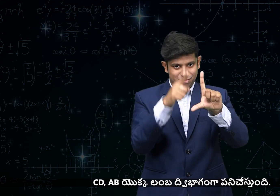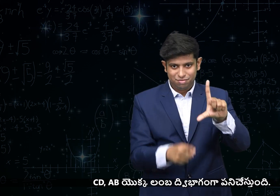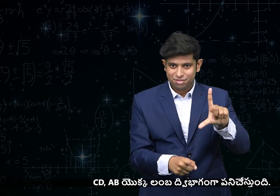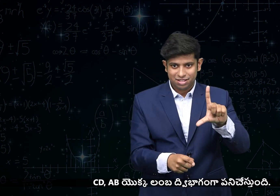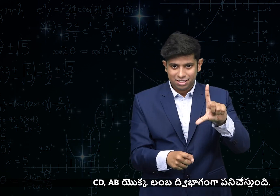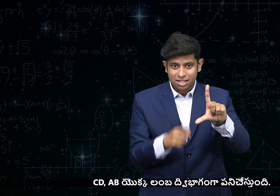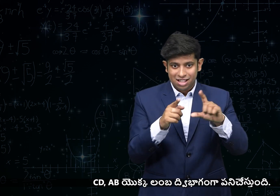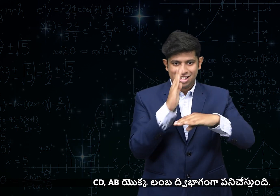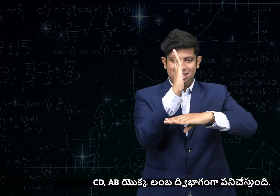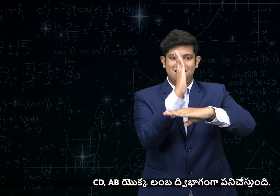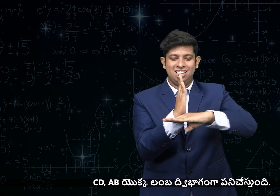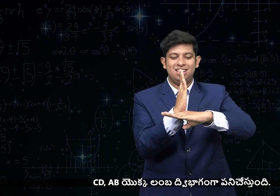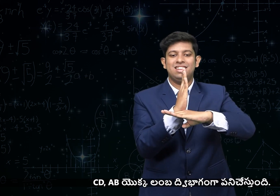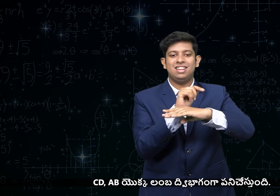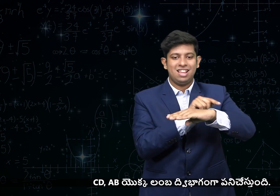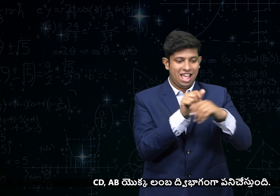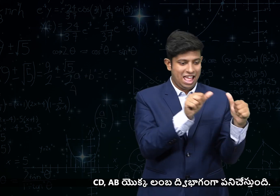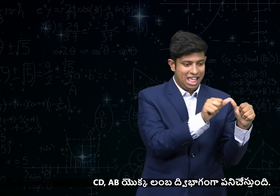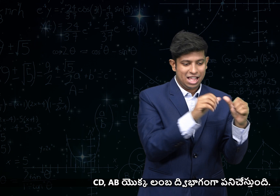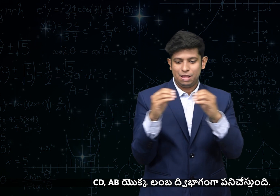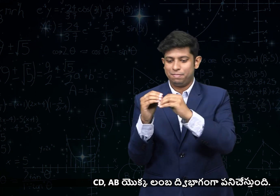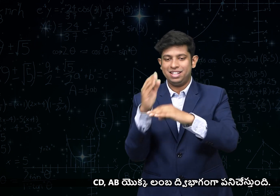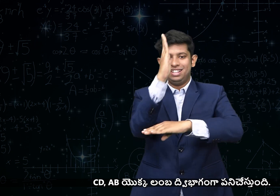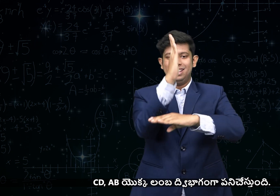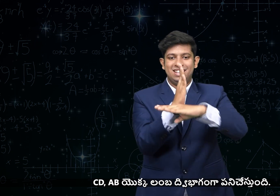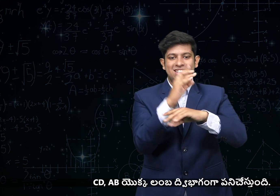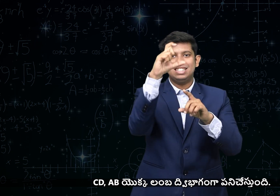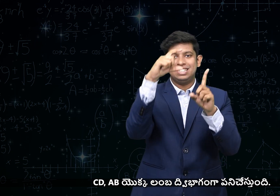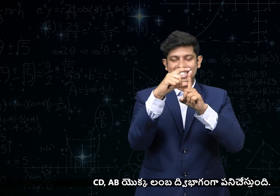సిడి ఏబి యొక్క లంబ ద్విభాగంగా పనిచేస్తుంది.